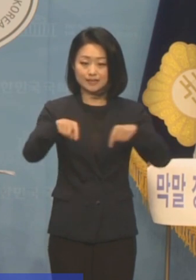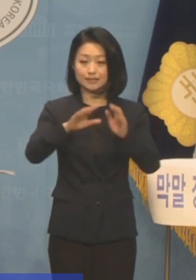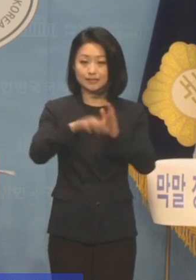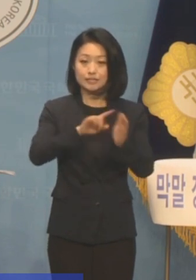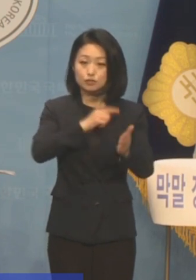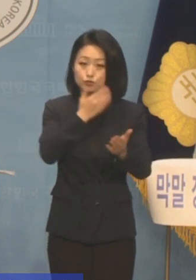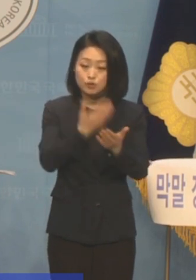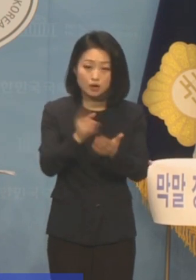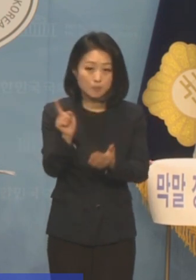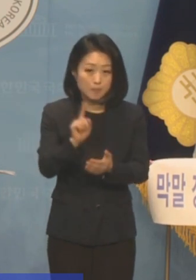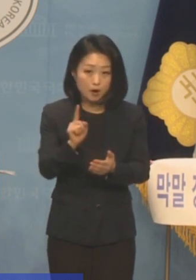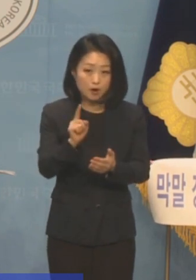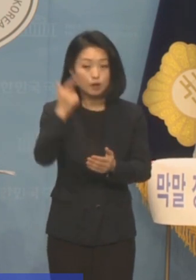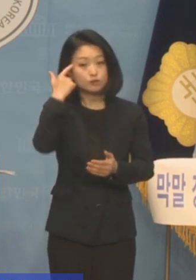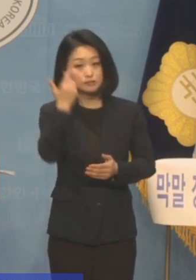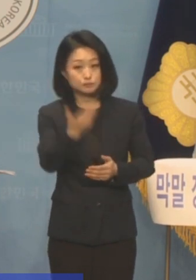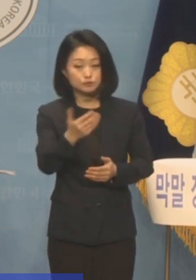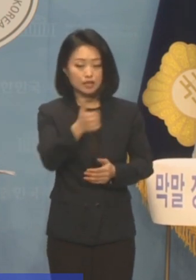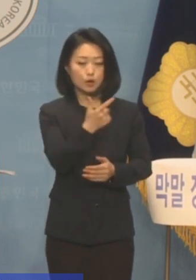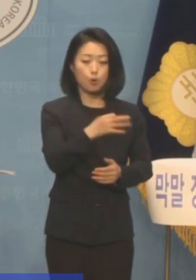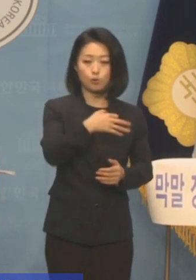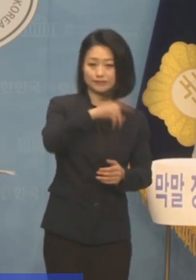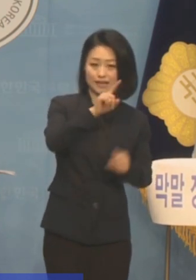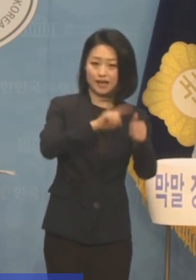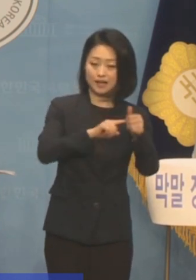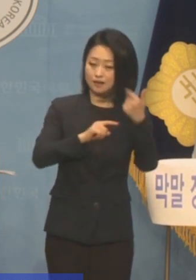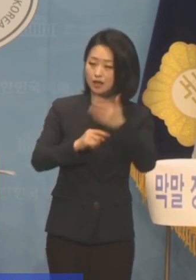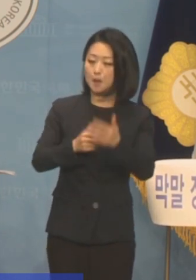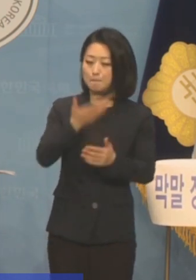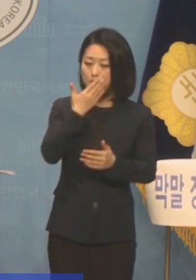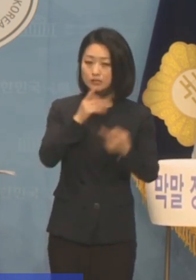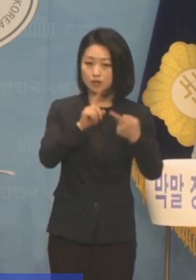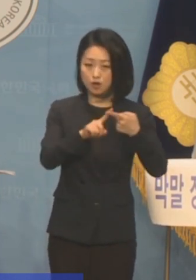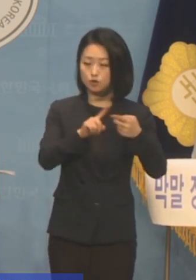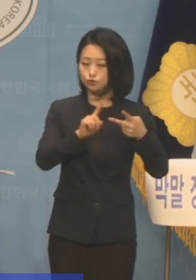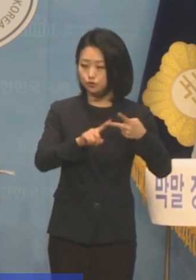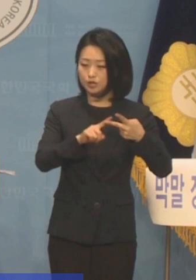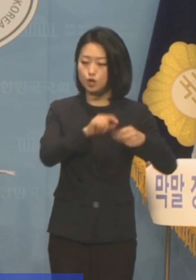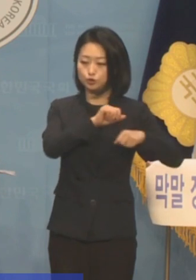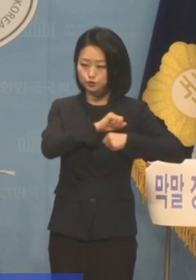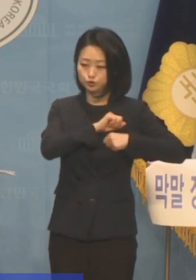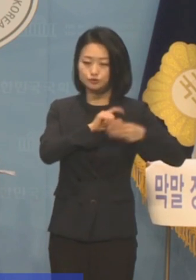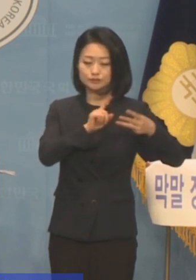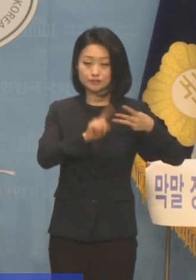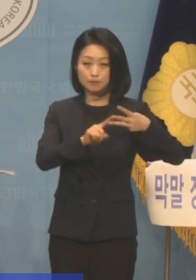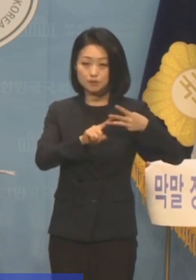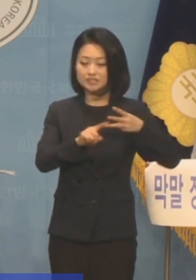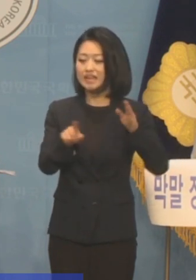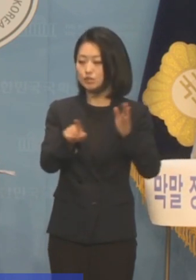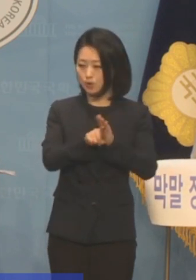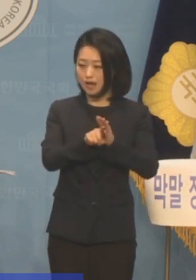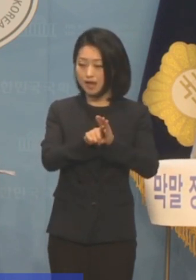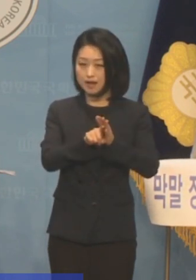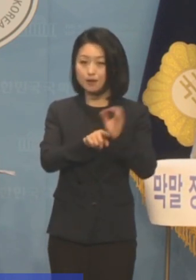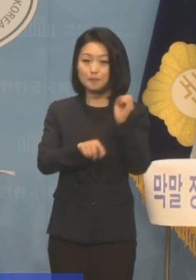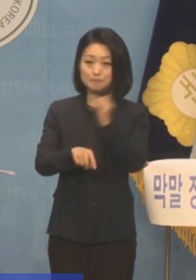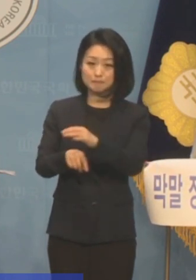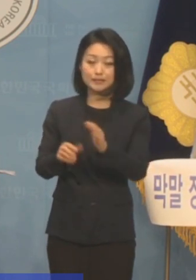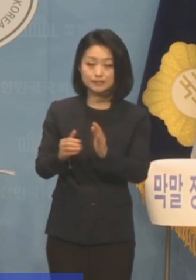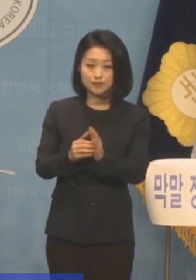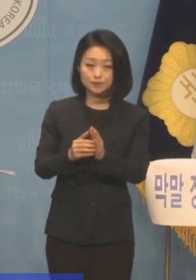것이 무엇입니까라고 묻자 공자는 첫째는 먹는 것이고 둘째는 군대이고 셋째는 신뢰라고 기록하고